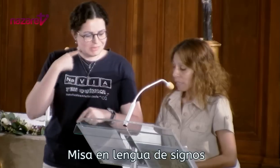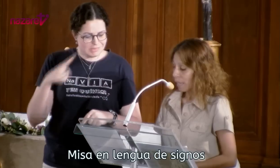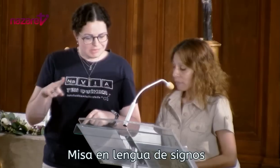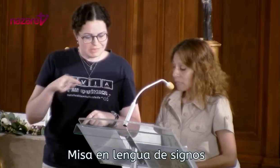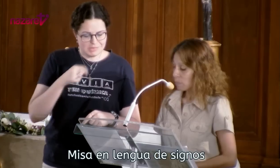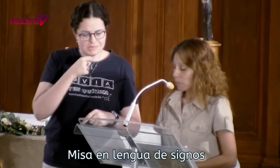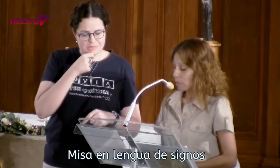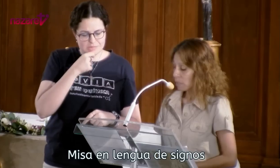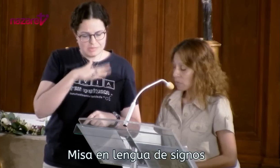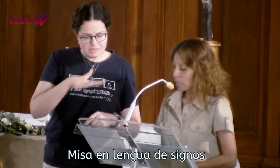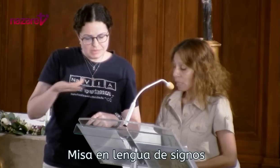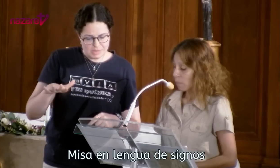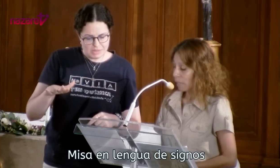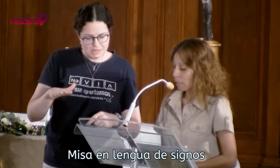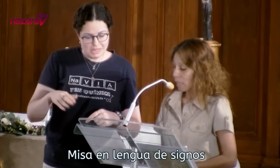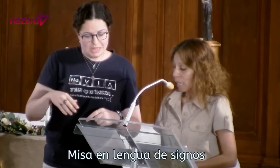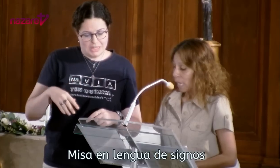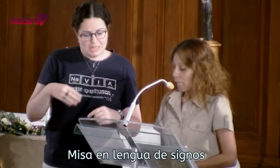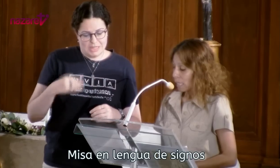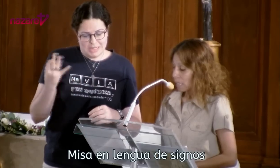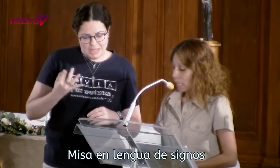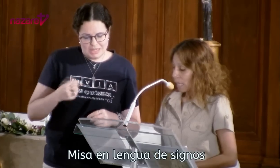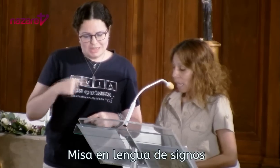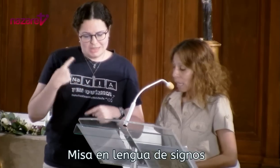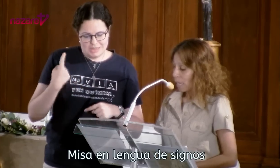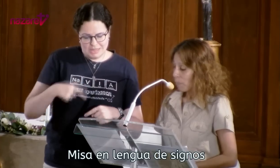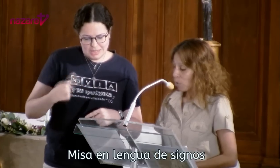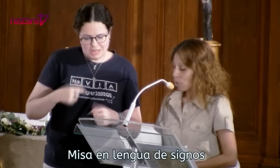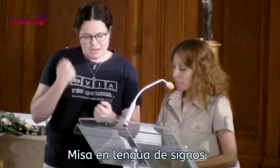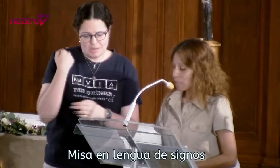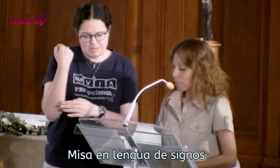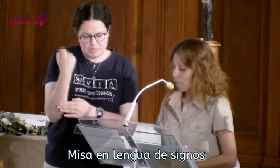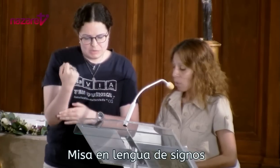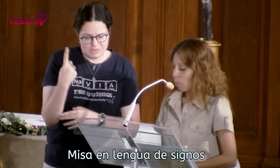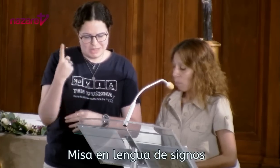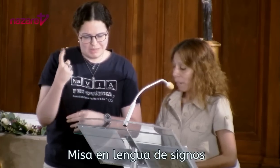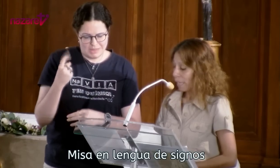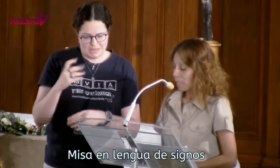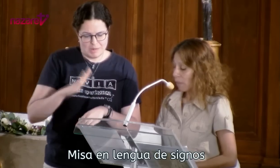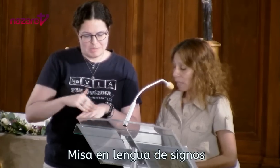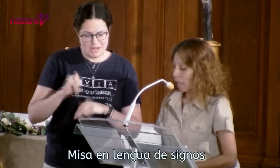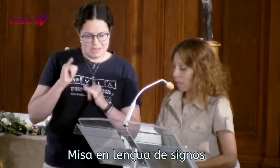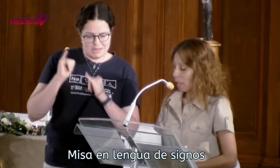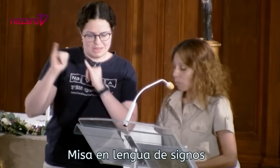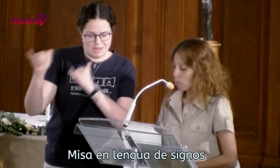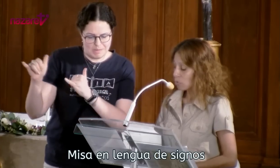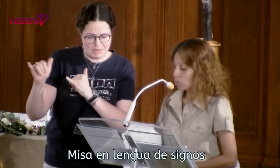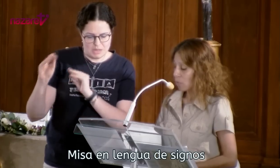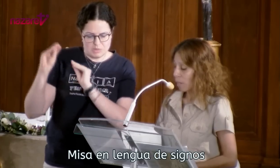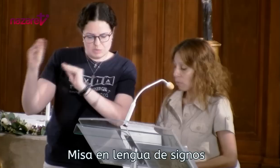inmigrantes perdidos en el mar, que tengan el apoyo necesario para llevar a cabo su labor.